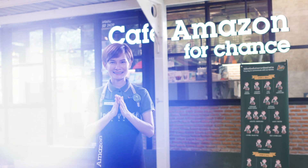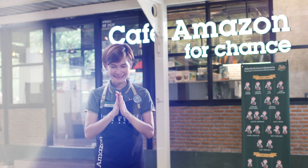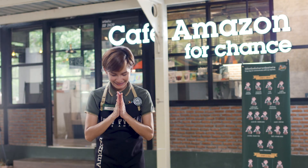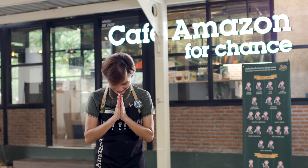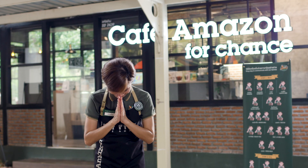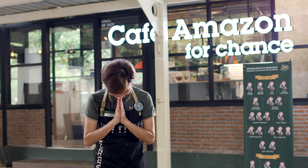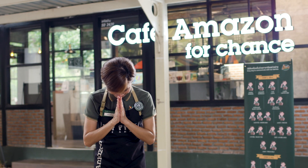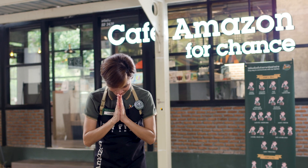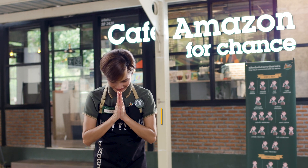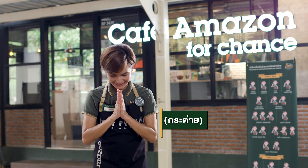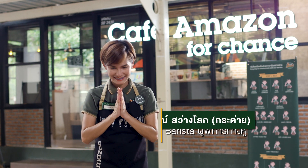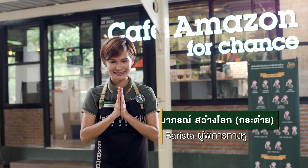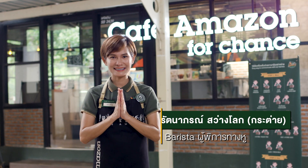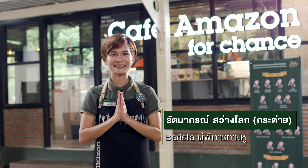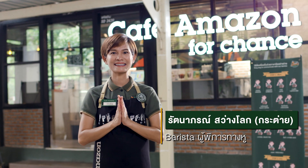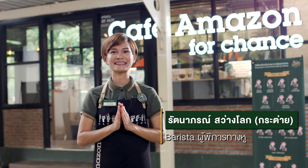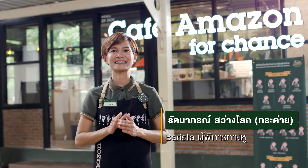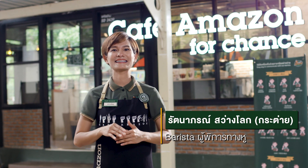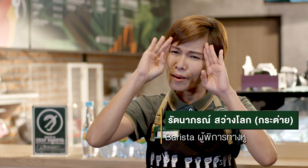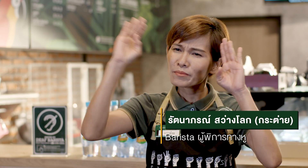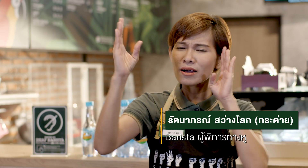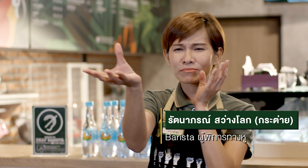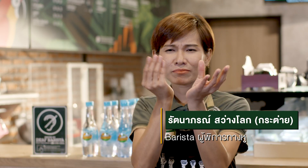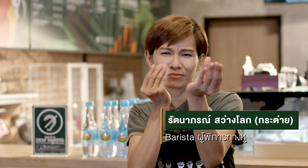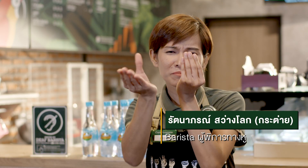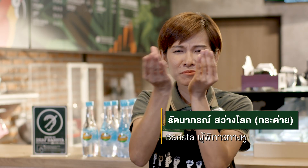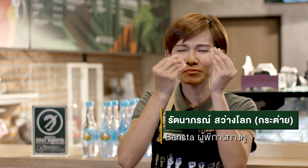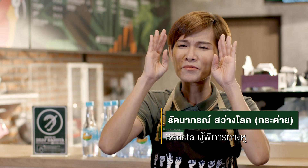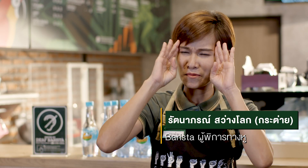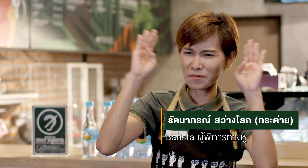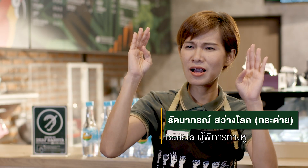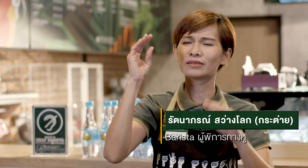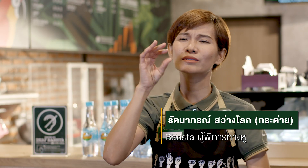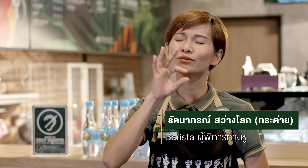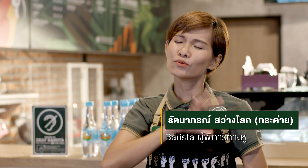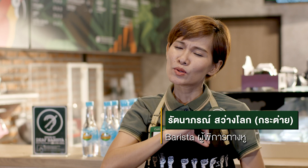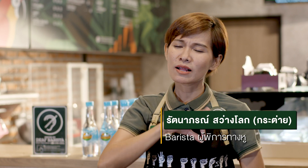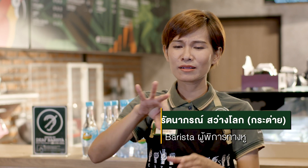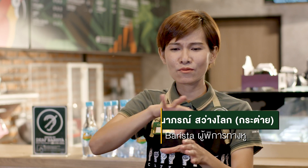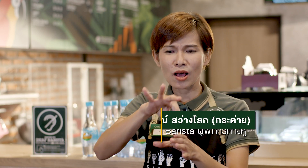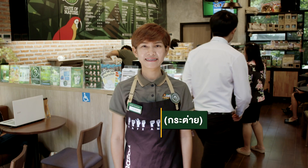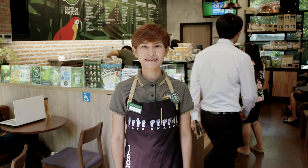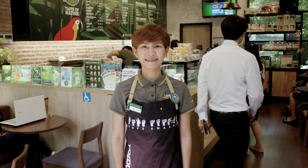สำหรับตัวคุณกระต่ายเองเธอรู้สึกดีใจที่ได้เรียนรู้ประสบการณ์ในการทำงานการได้อยู่ร่วมกับค